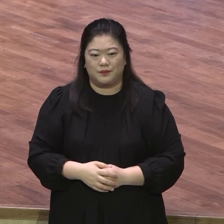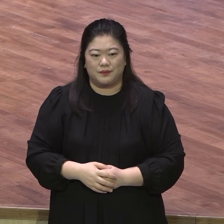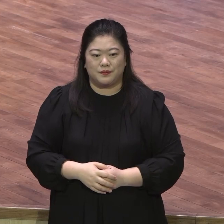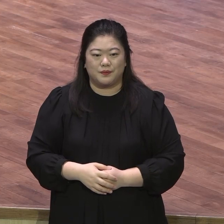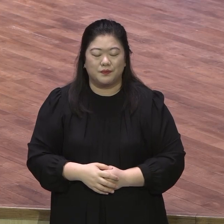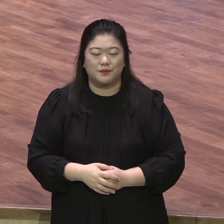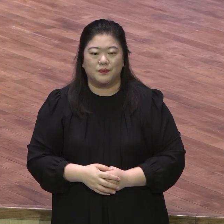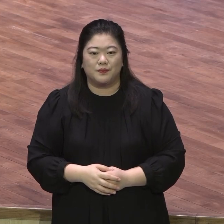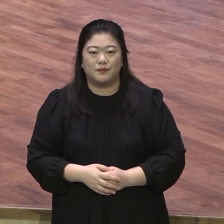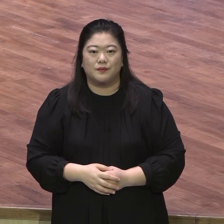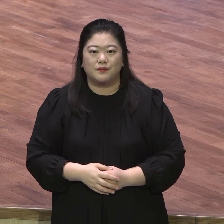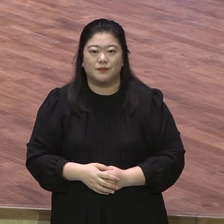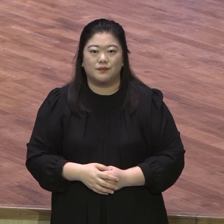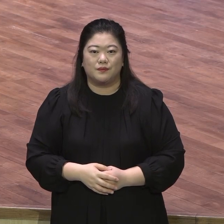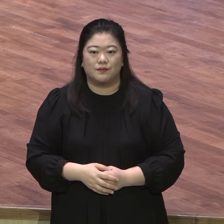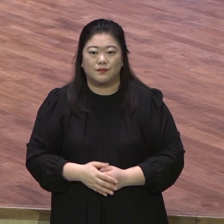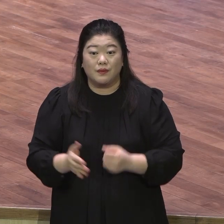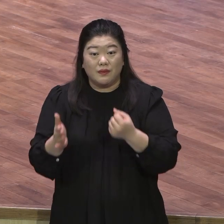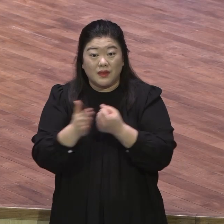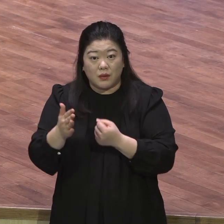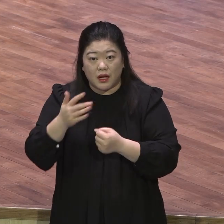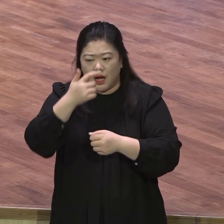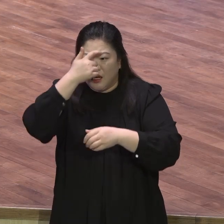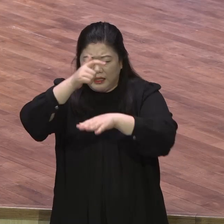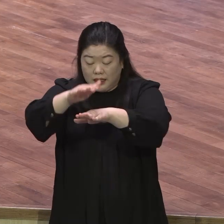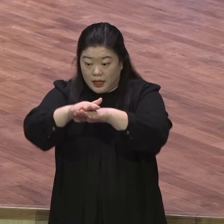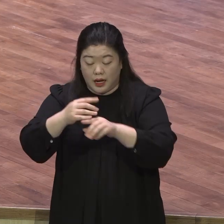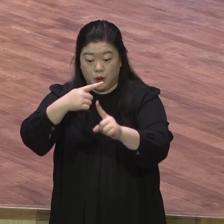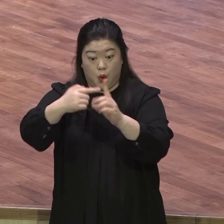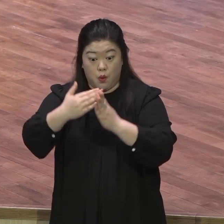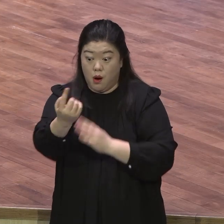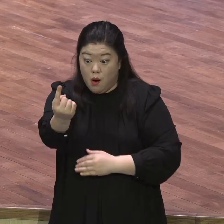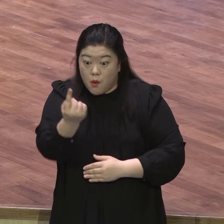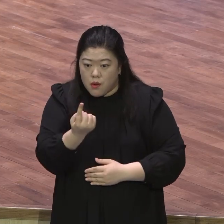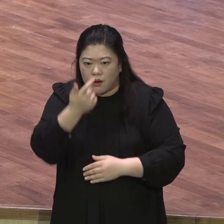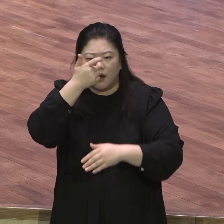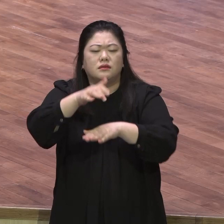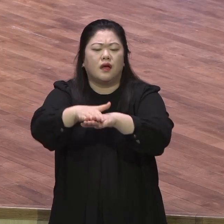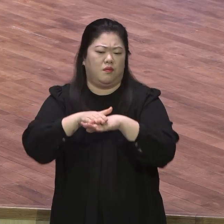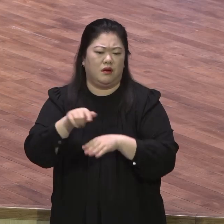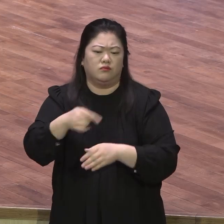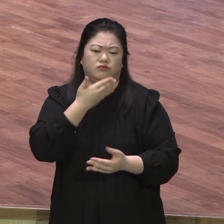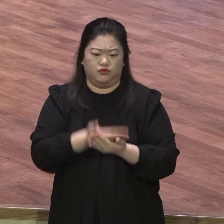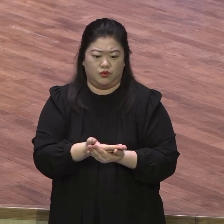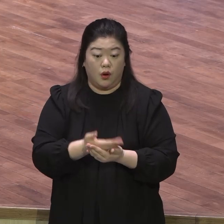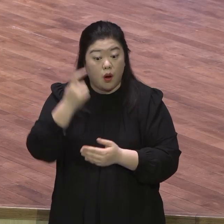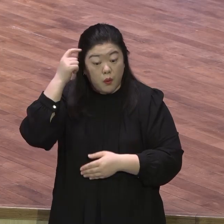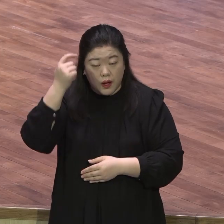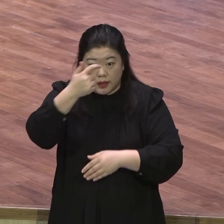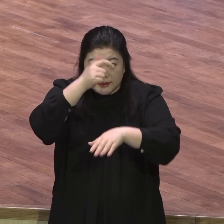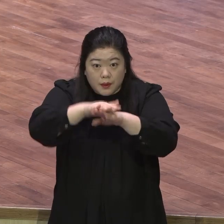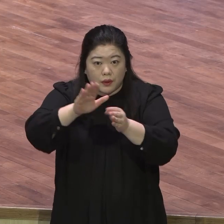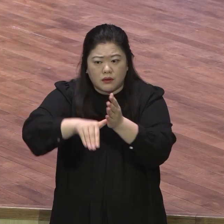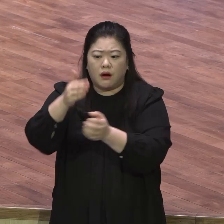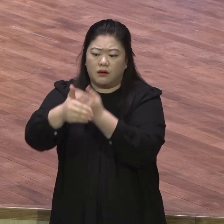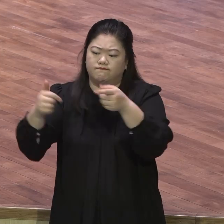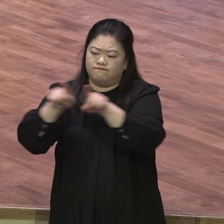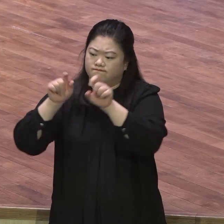없지요. 예배해 드리는 것이 교회밖에 없어요. 그래서 교회가 아주 중요합니다. 교회. 하나님 임재하는 곳. 그래서